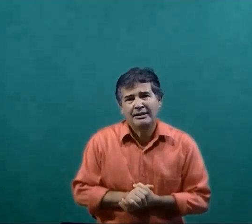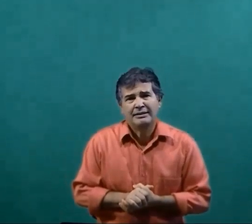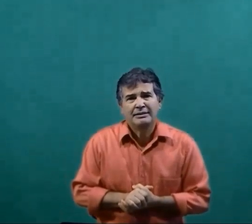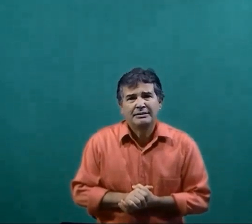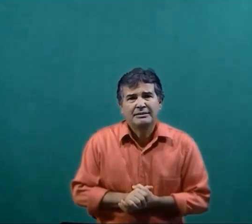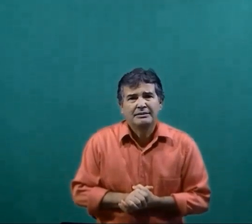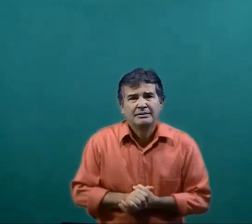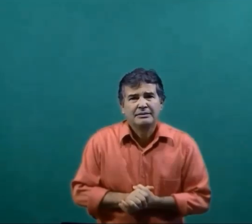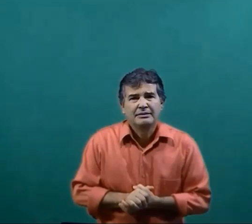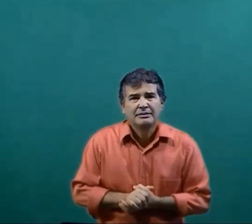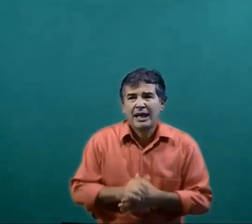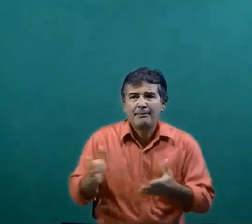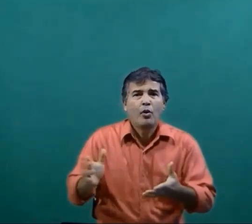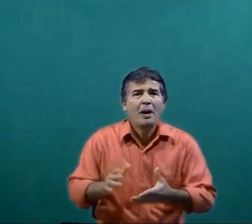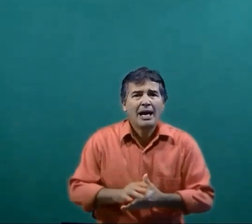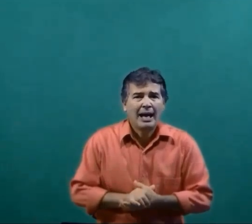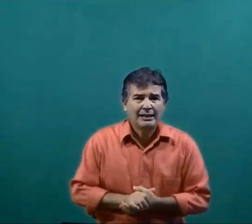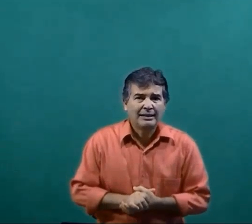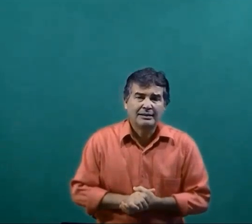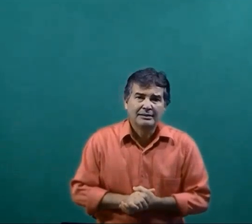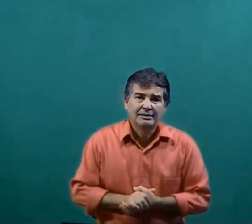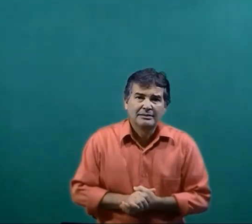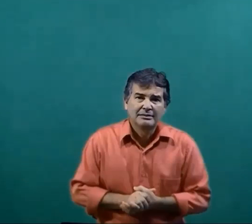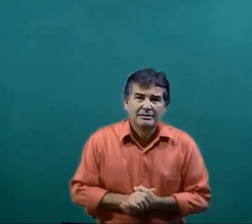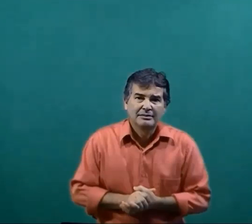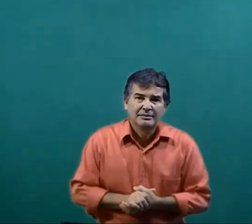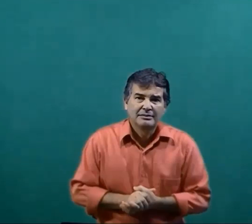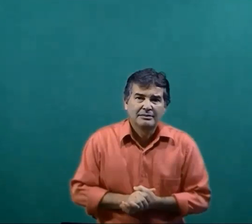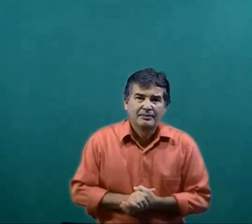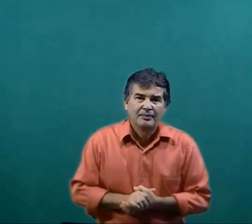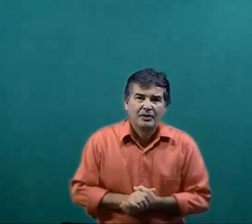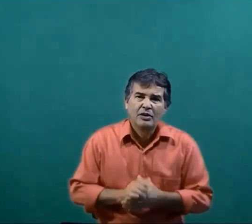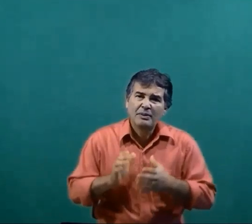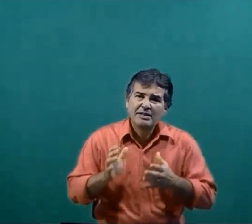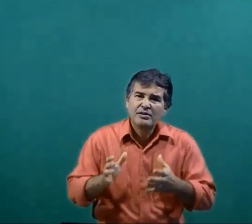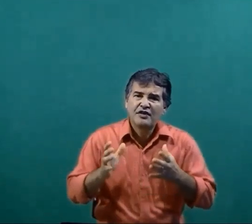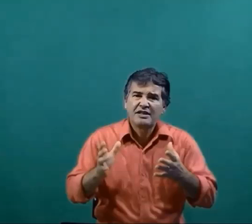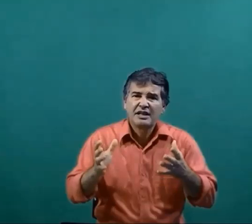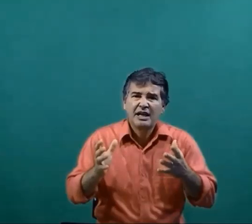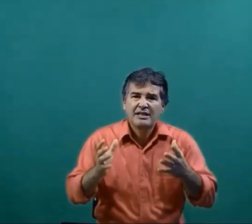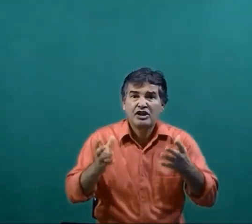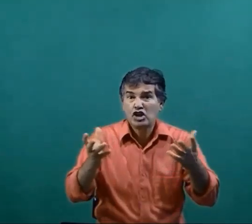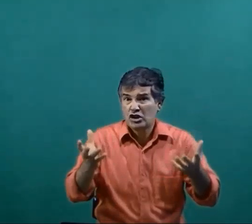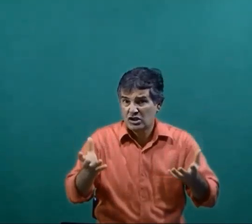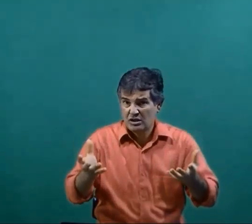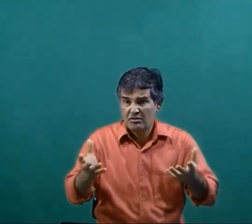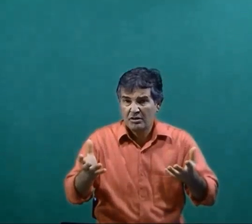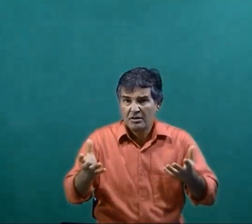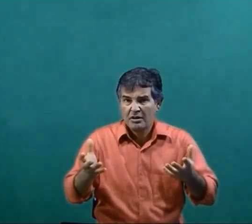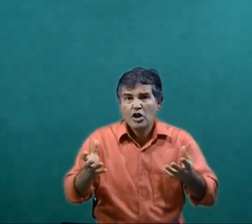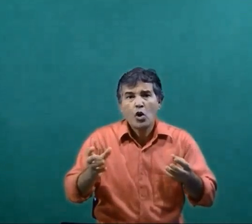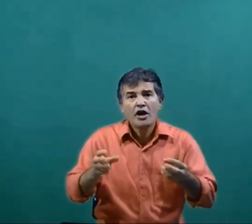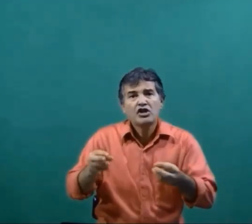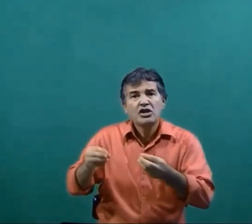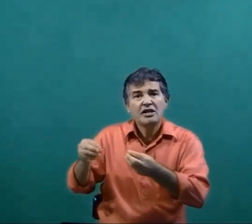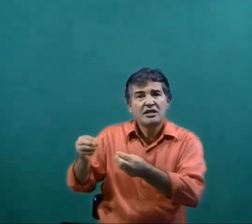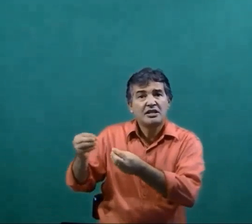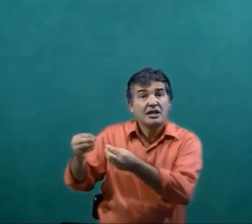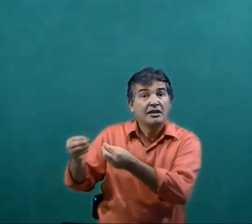abestalhada, que é abobalhada. Então é preciso fazer essa distinção e corrigir esses